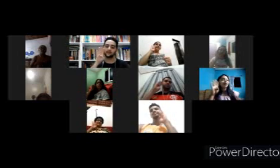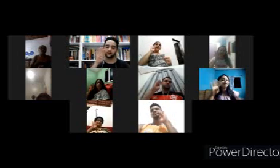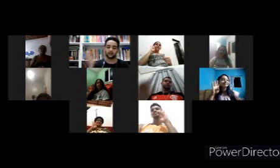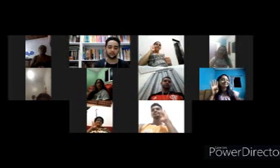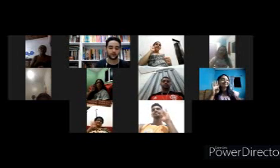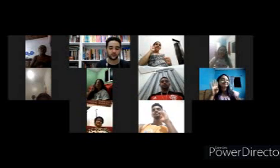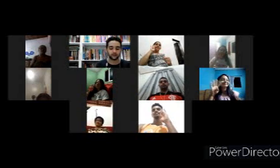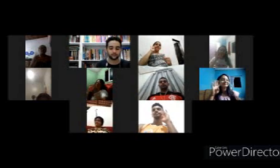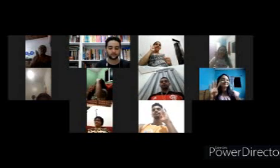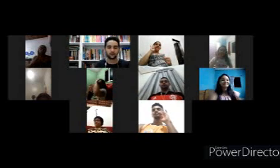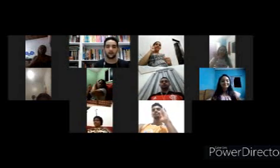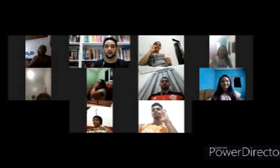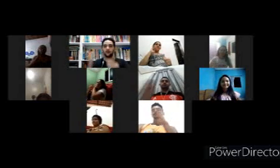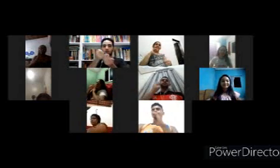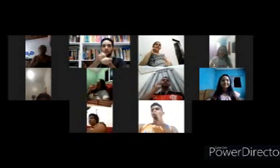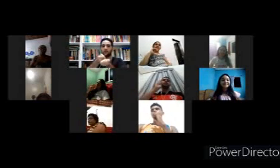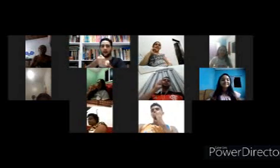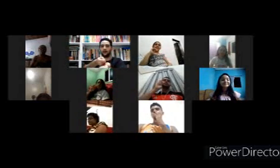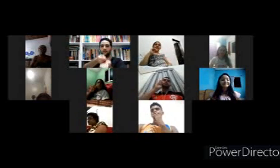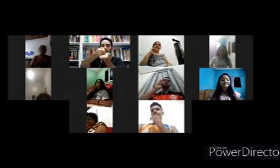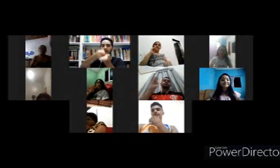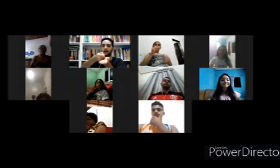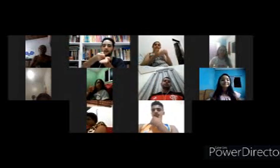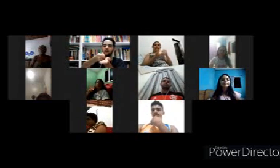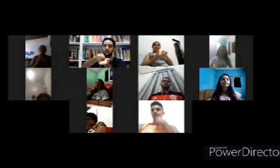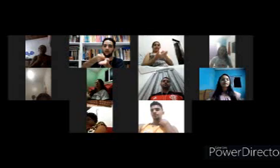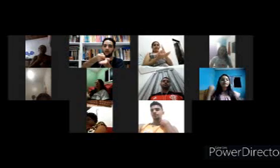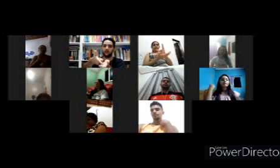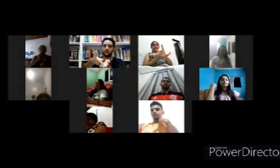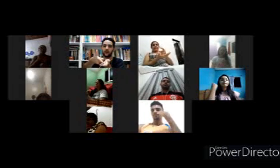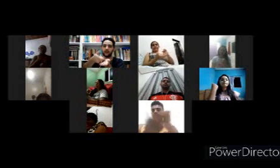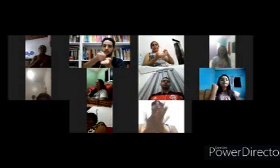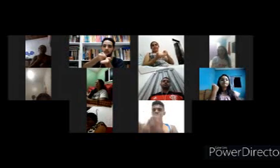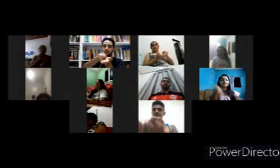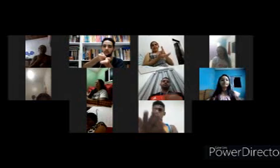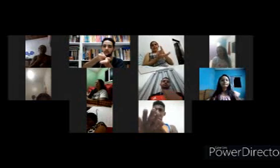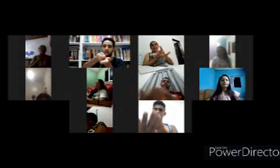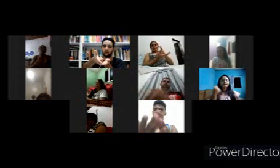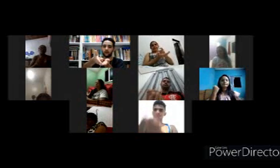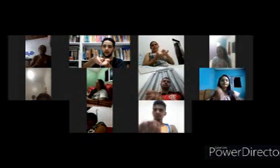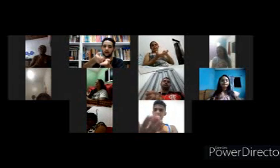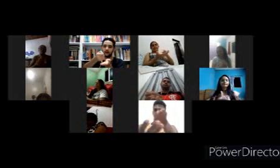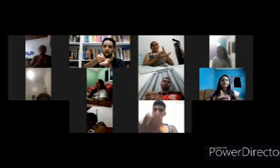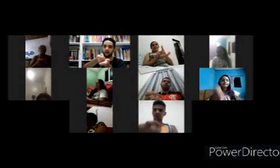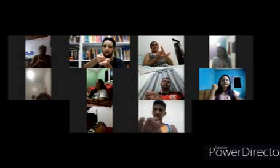Passando aqui na bochecha. E comprar. A mão aberta e eu vou abrir um L na minha mão. Comprar.